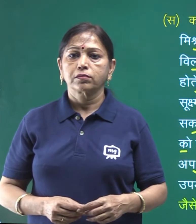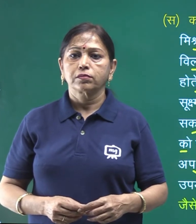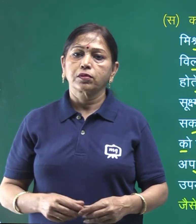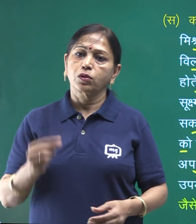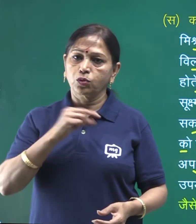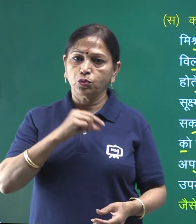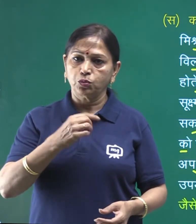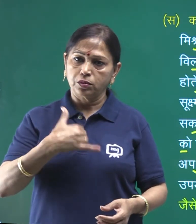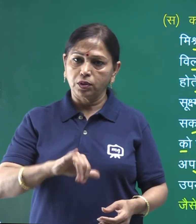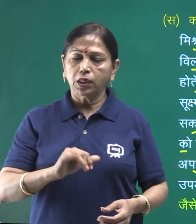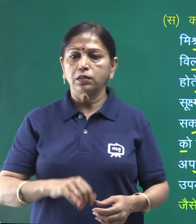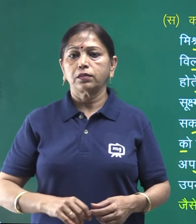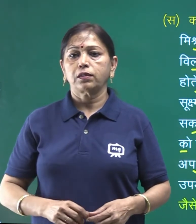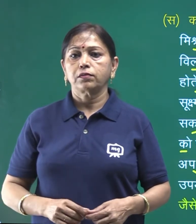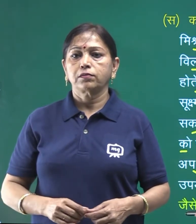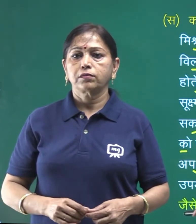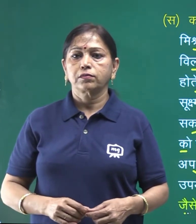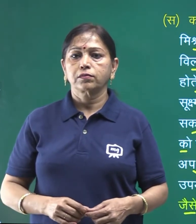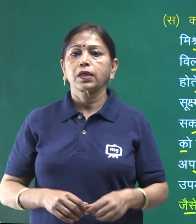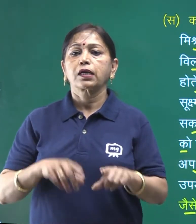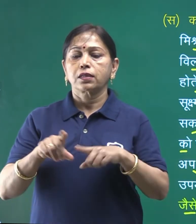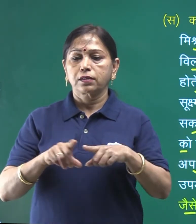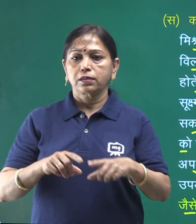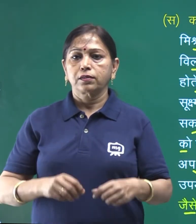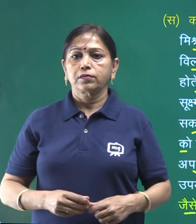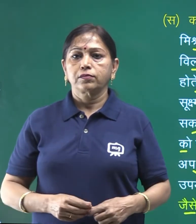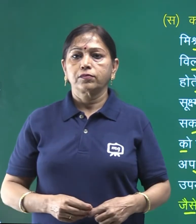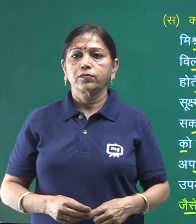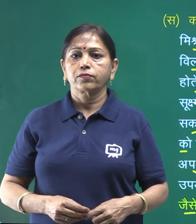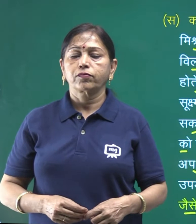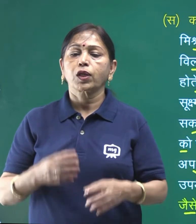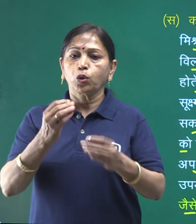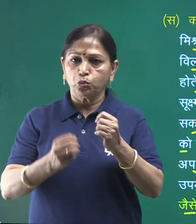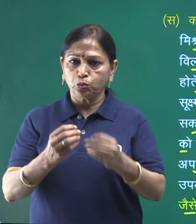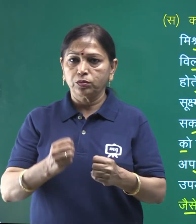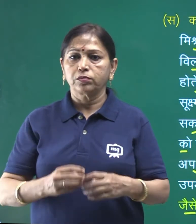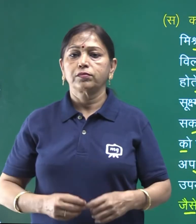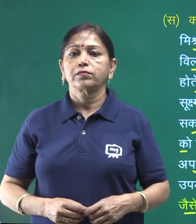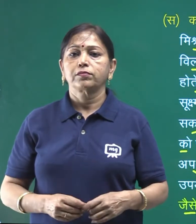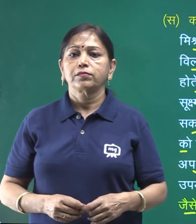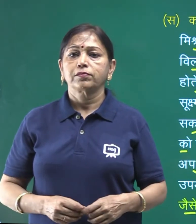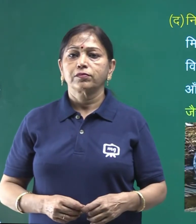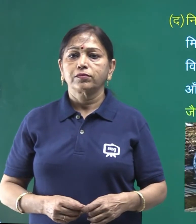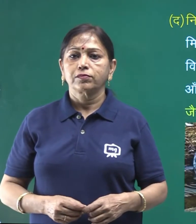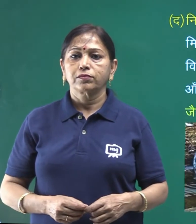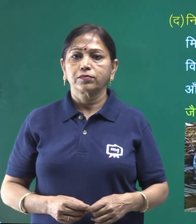उपयोग किया जाता है। जैसे दूध,